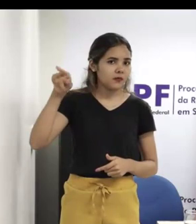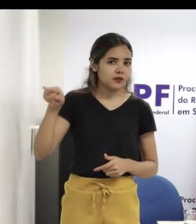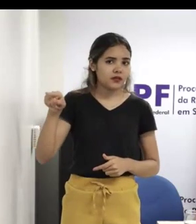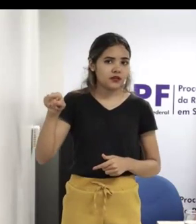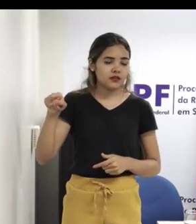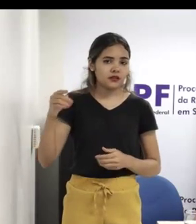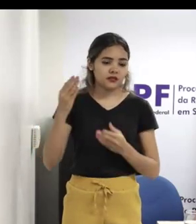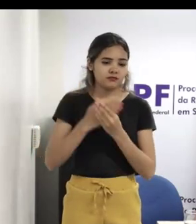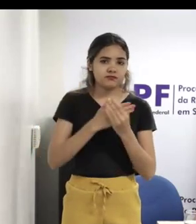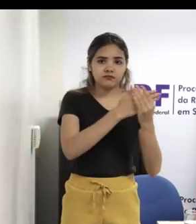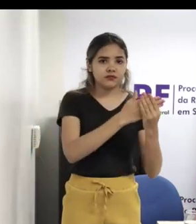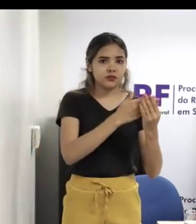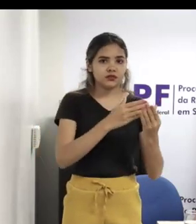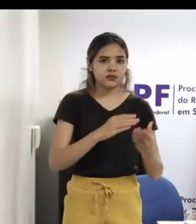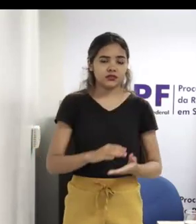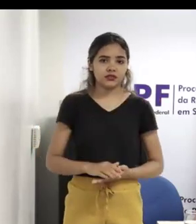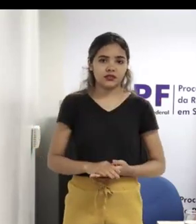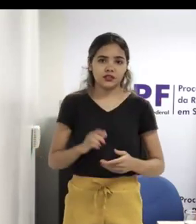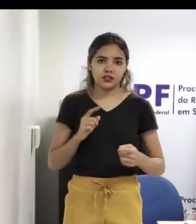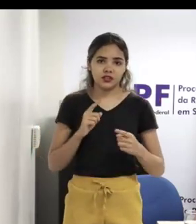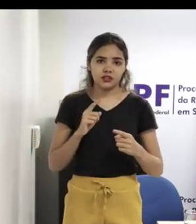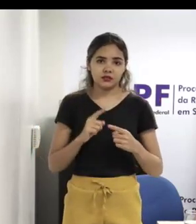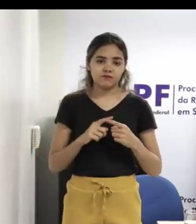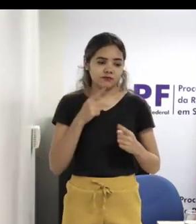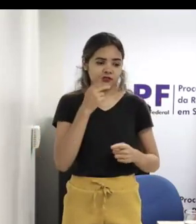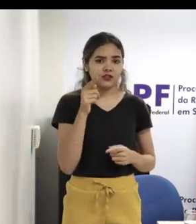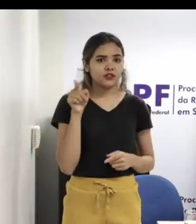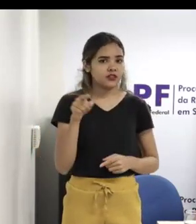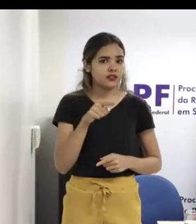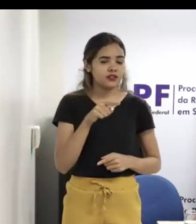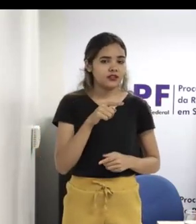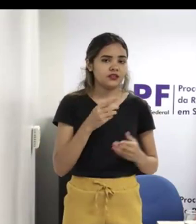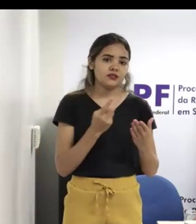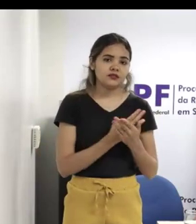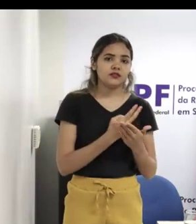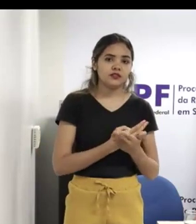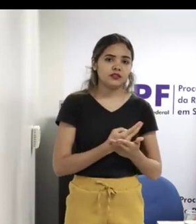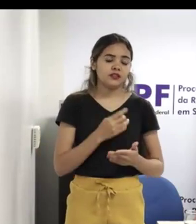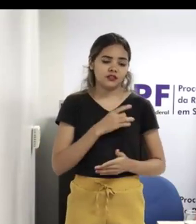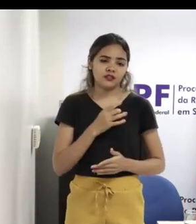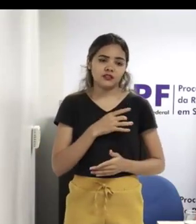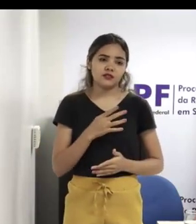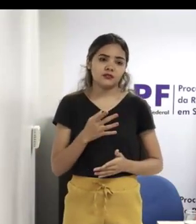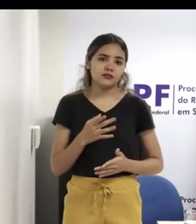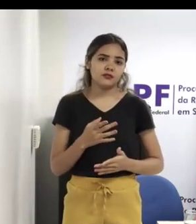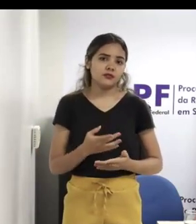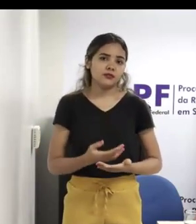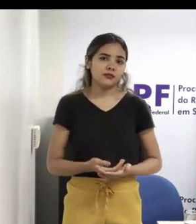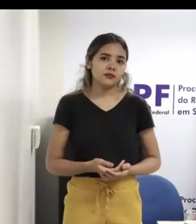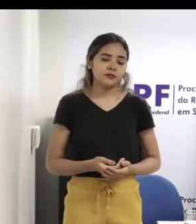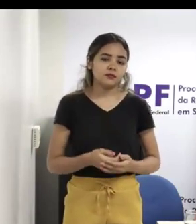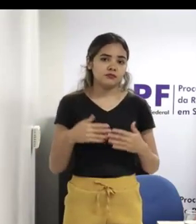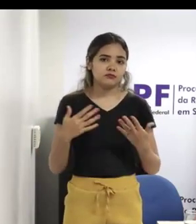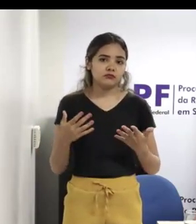informação como a eu pego a fala da professora do Santa Clara que ela colocou o seguinte a criança relatou a ela uma